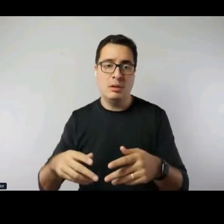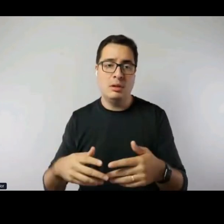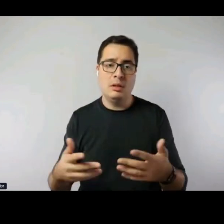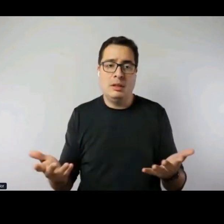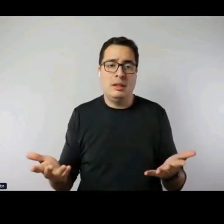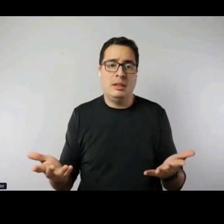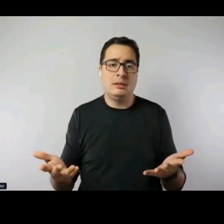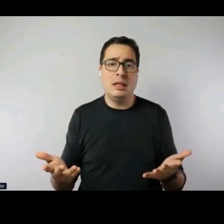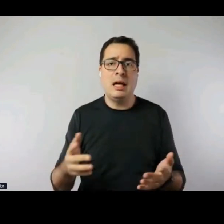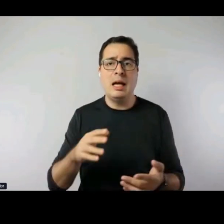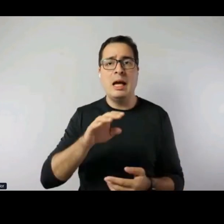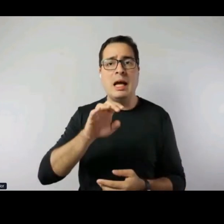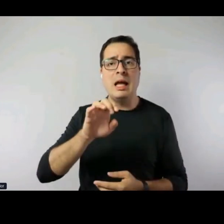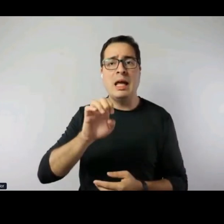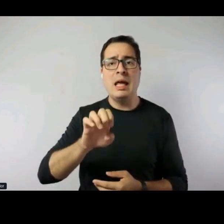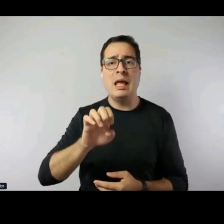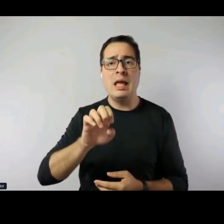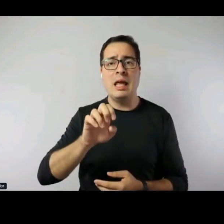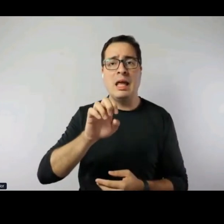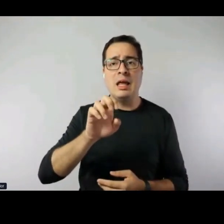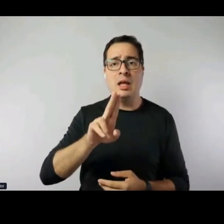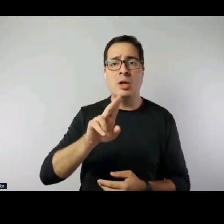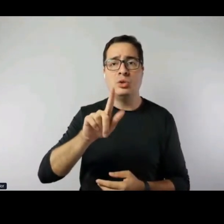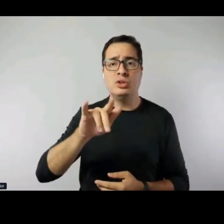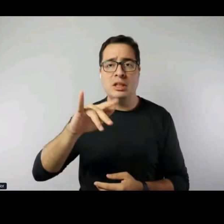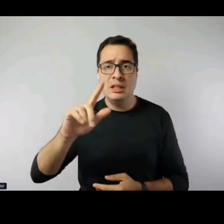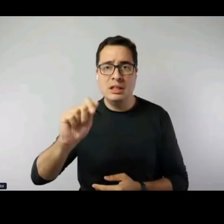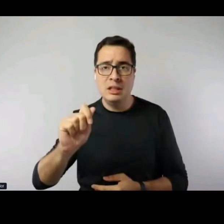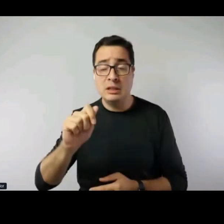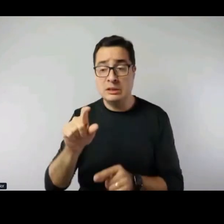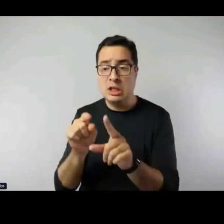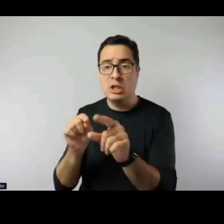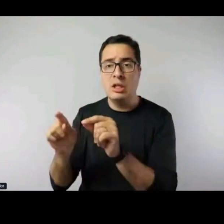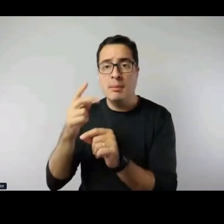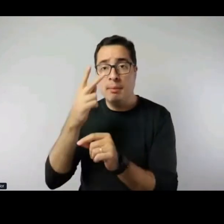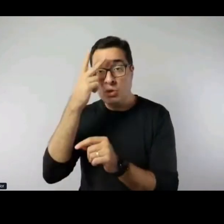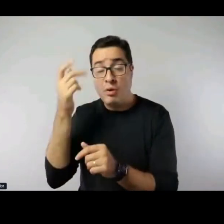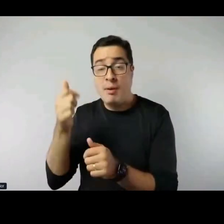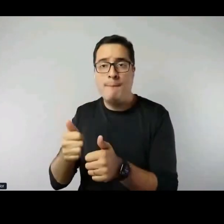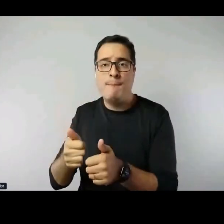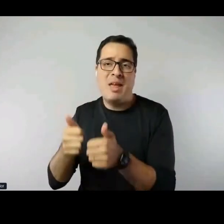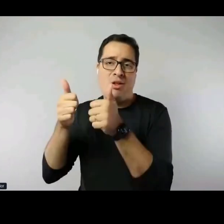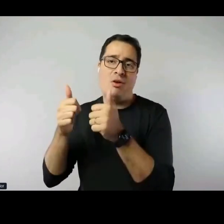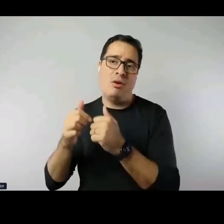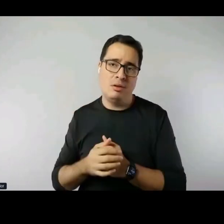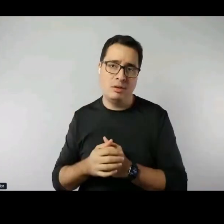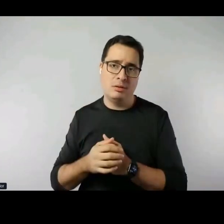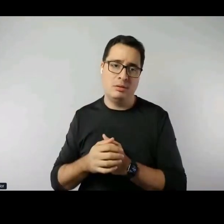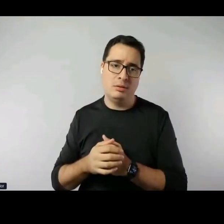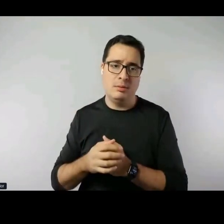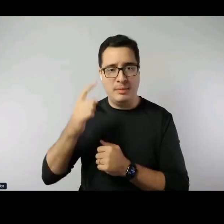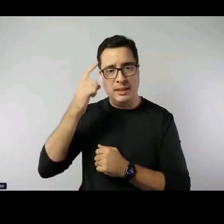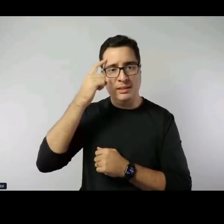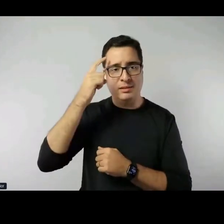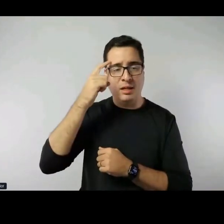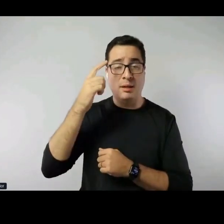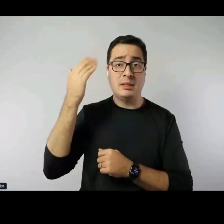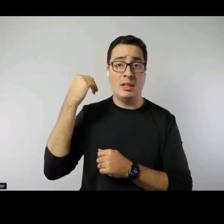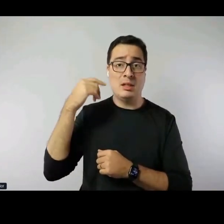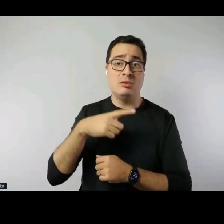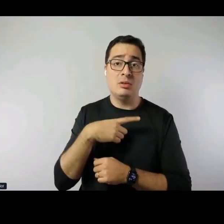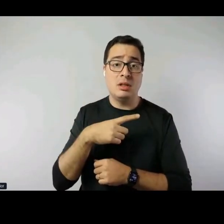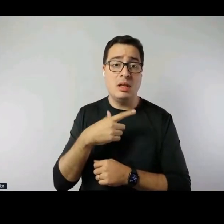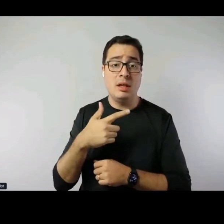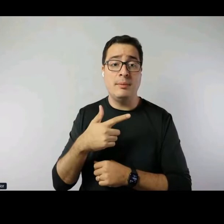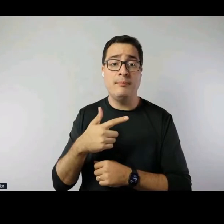da eugenia e selecionando pessoas melhores, né? Então a gente pensar como foi a questão do